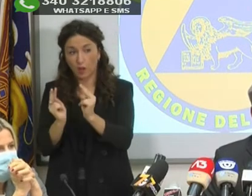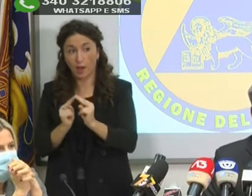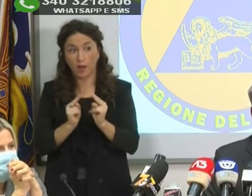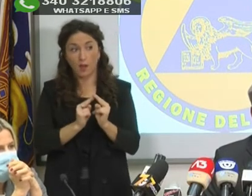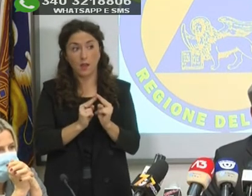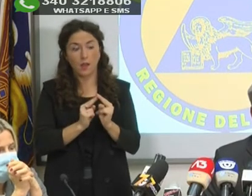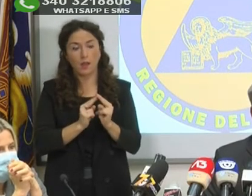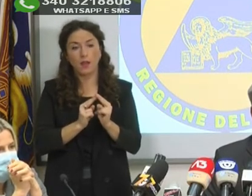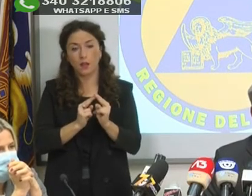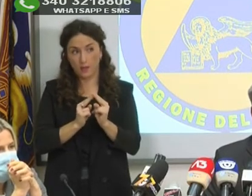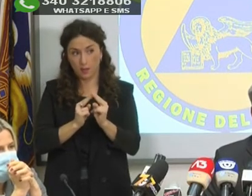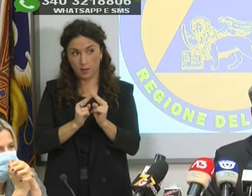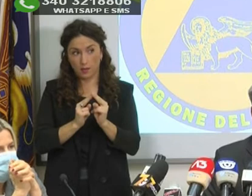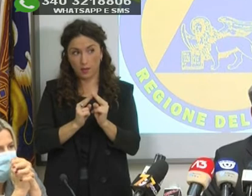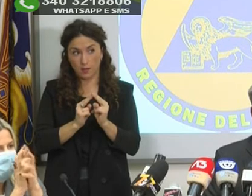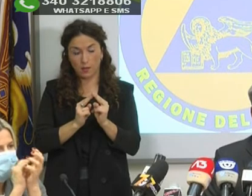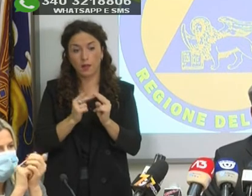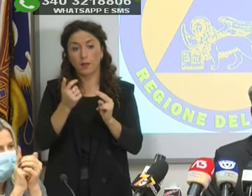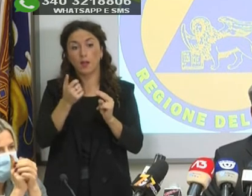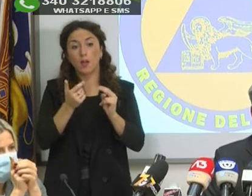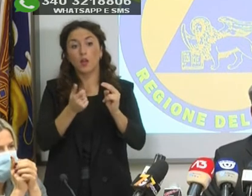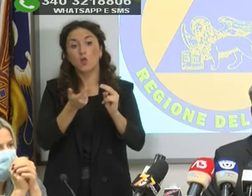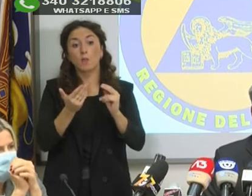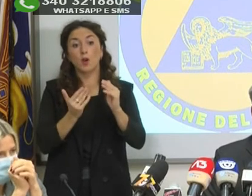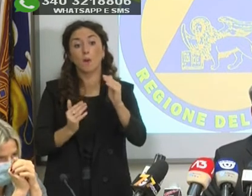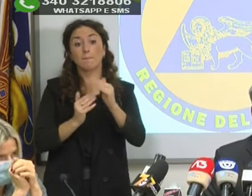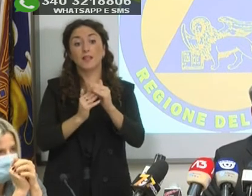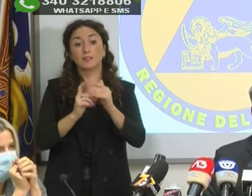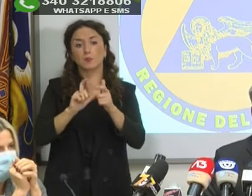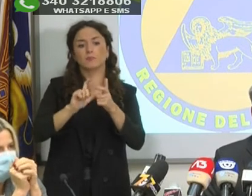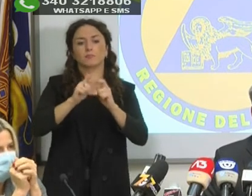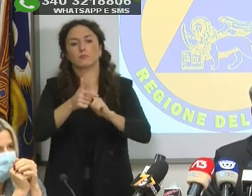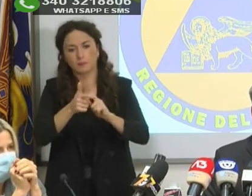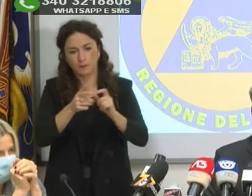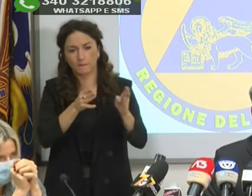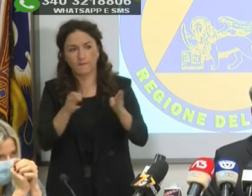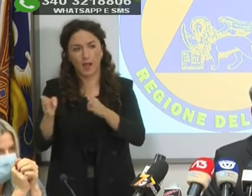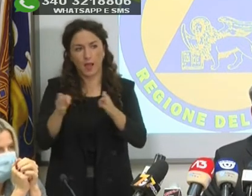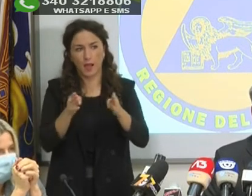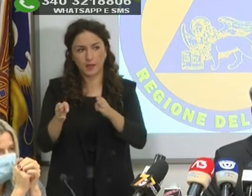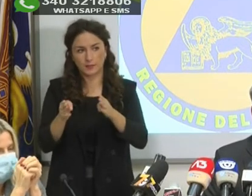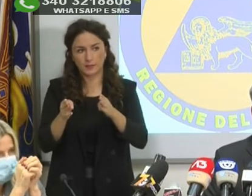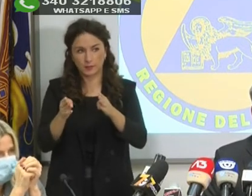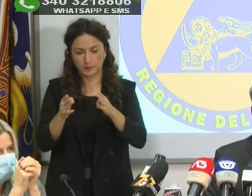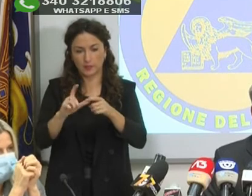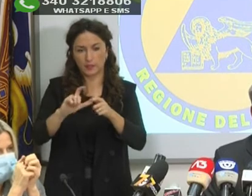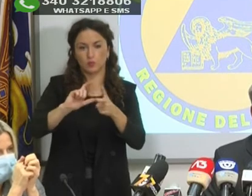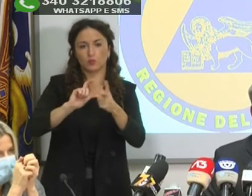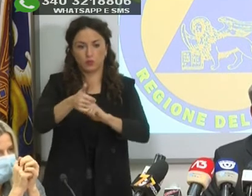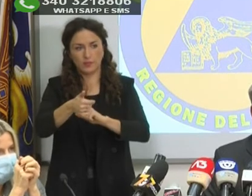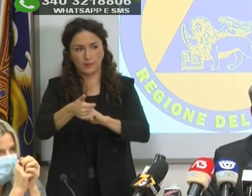l'asticella su base provinciale, che determina l'ingresso nella soglia successiva d'allarme. Sì.